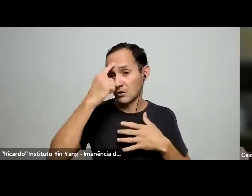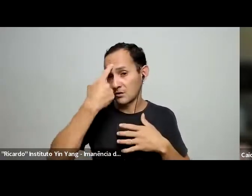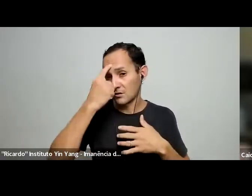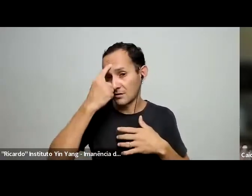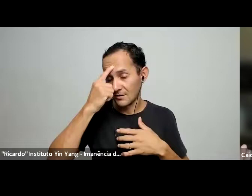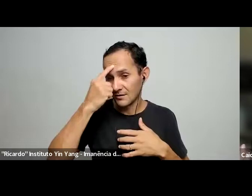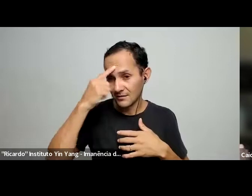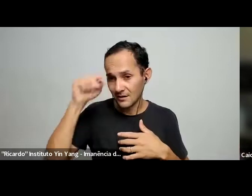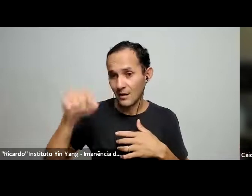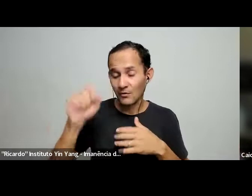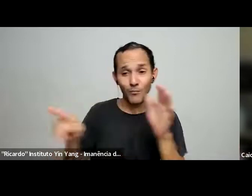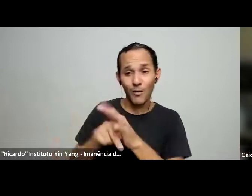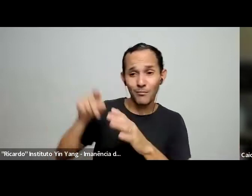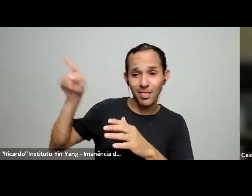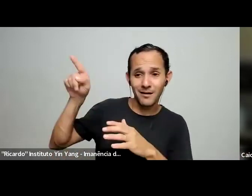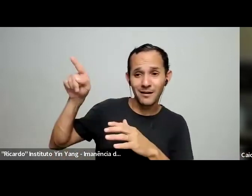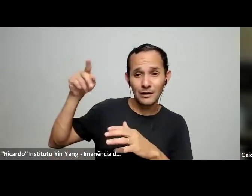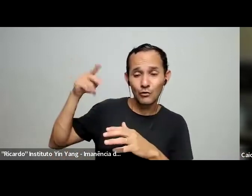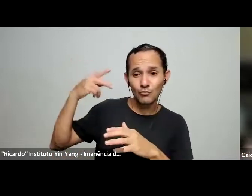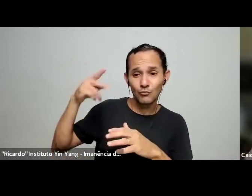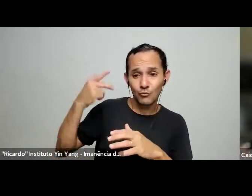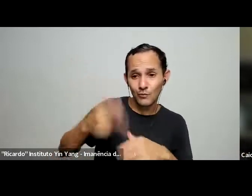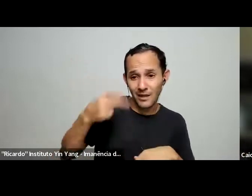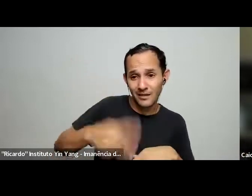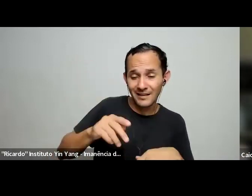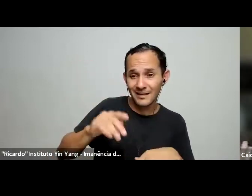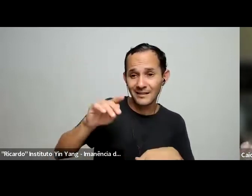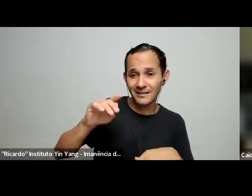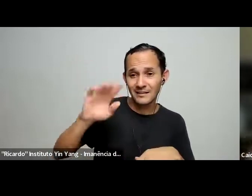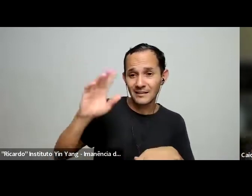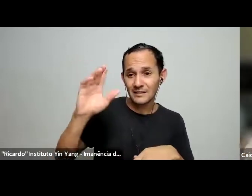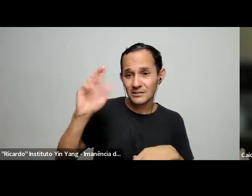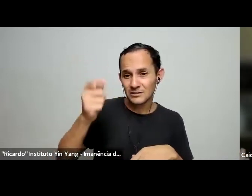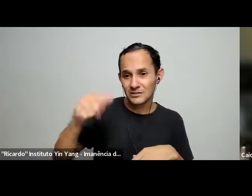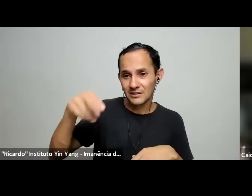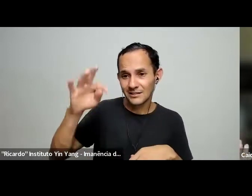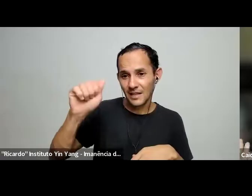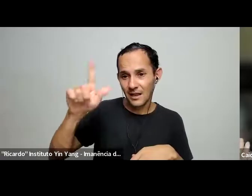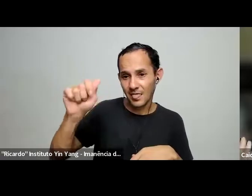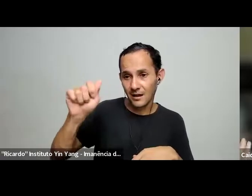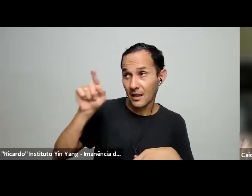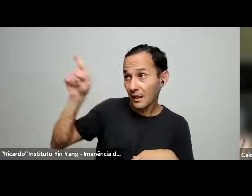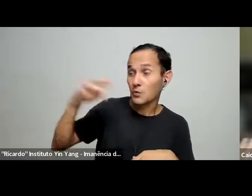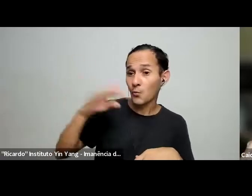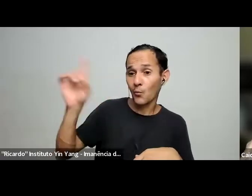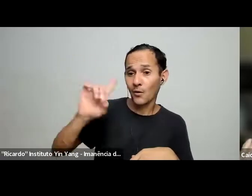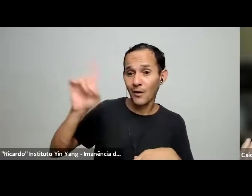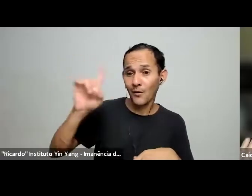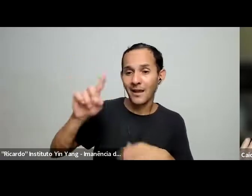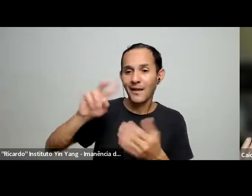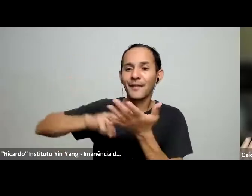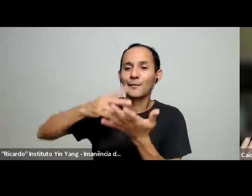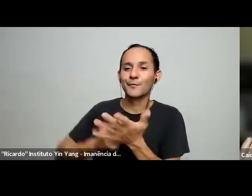termo completamente ocidental, que não existe na Índia, né? Se você fala Shantala para o indiano, ele não sabe nem o que é. Isso foi um erro de